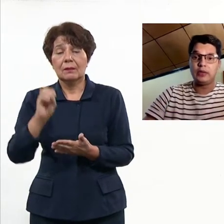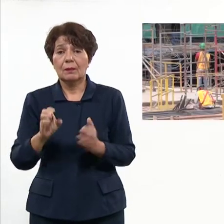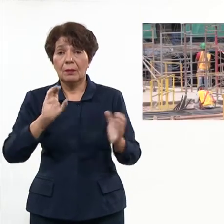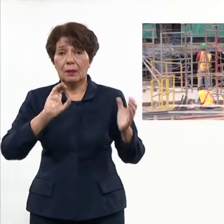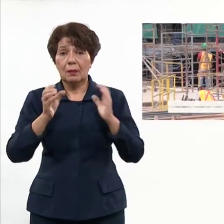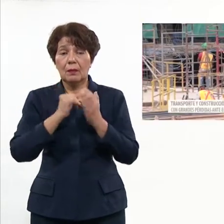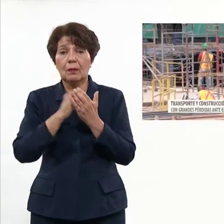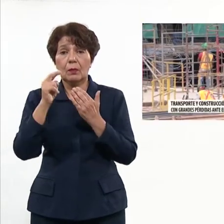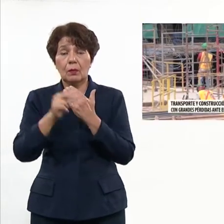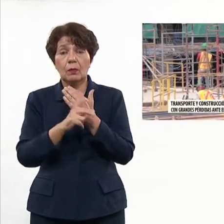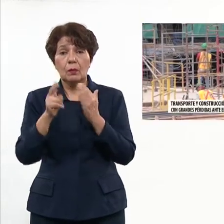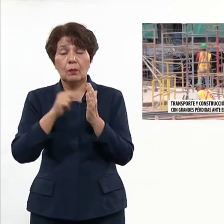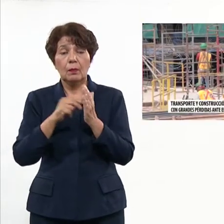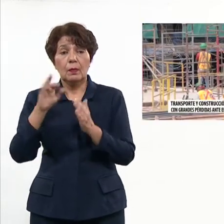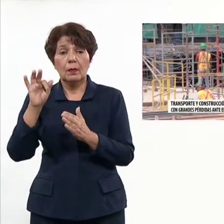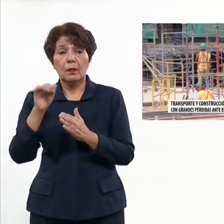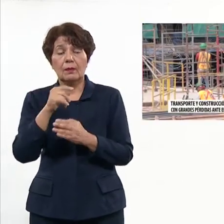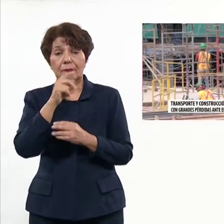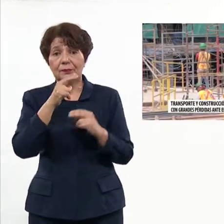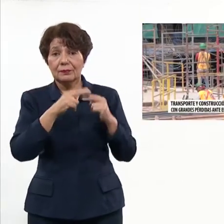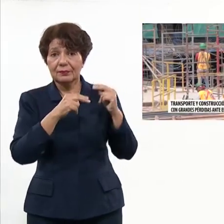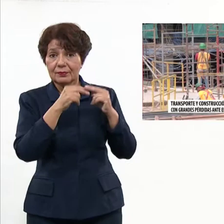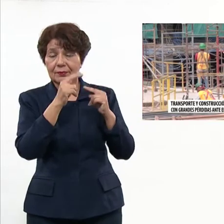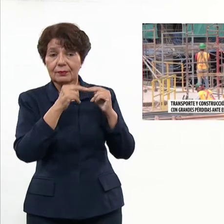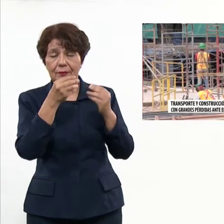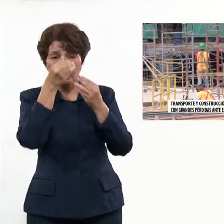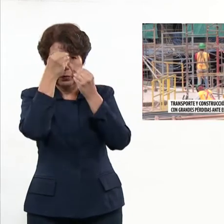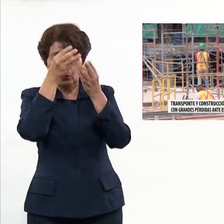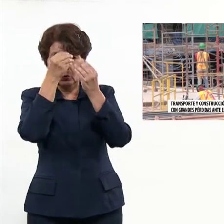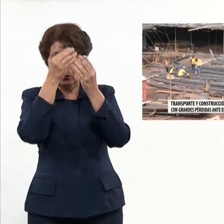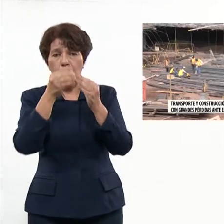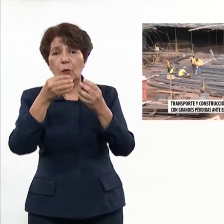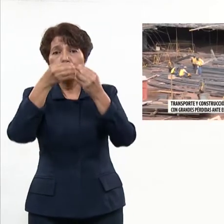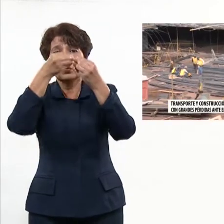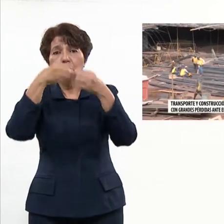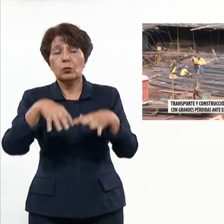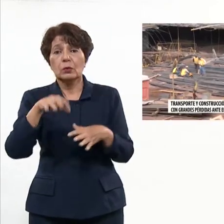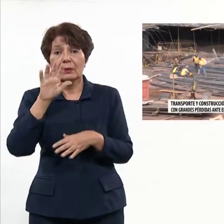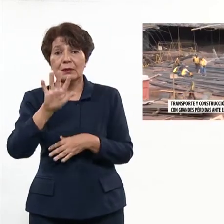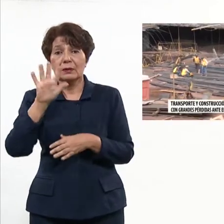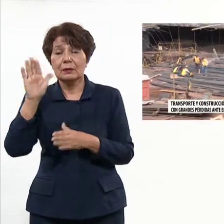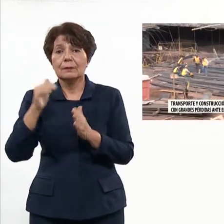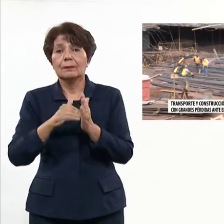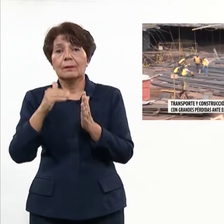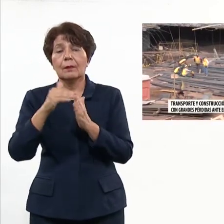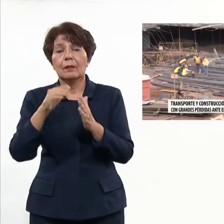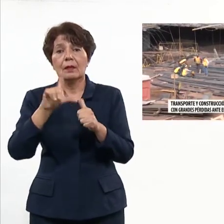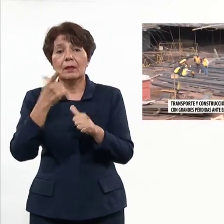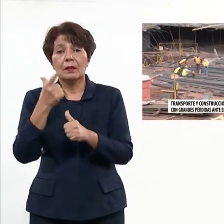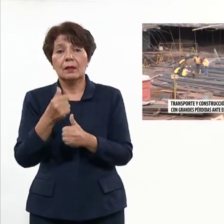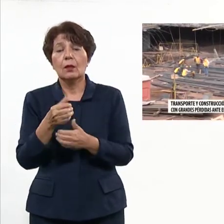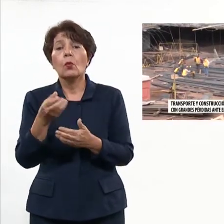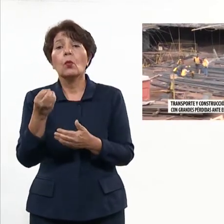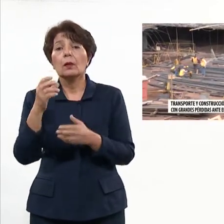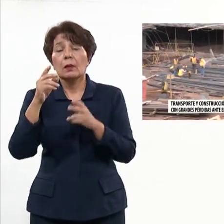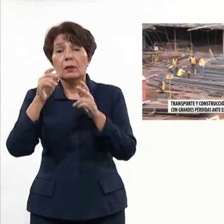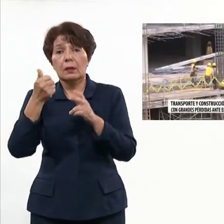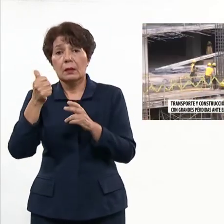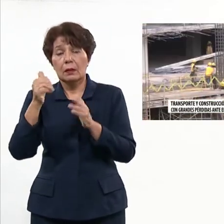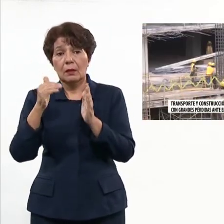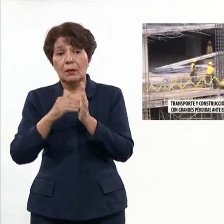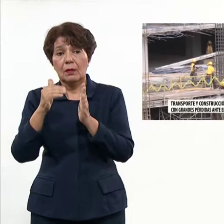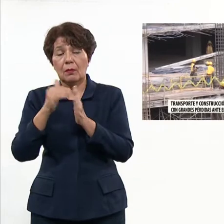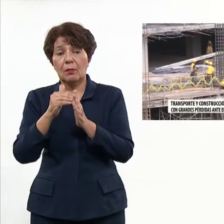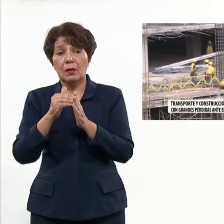2019 en la industria de la construcción el reporte a diario refleja una pérdida de 55 millones de lempiras dejando más de 10 mil millones en los